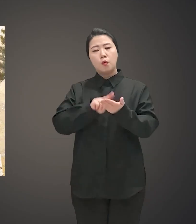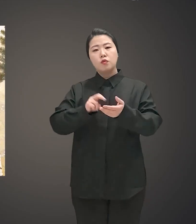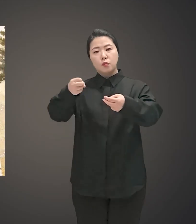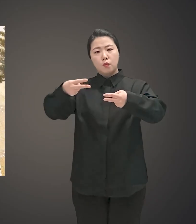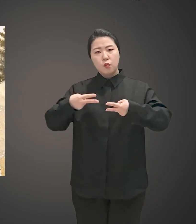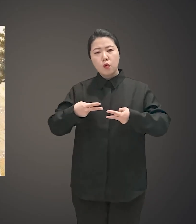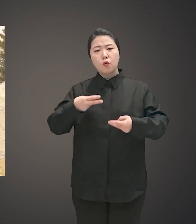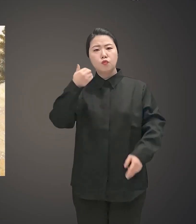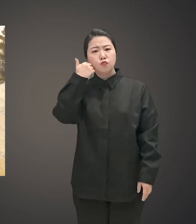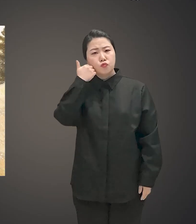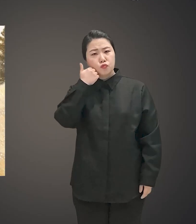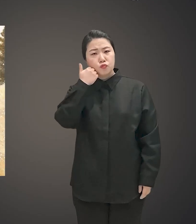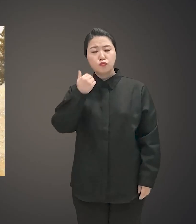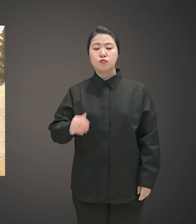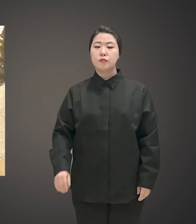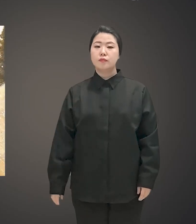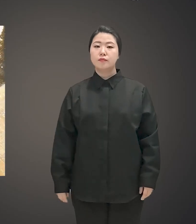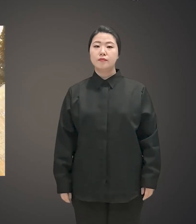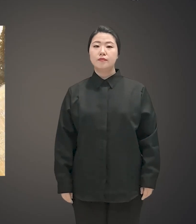편지는 누가 보냈을까요?